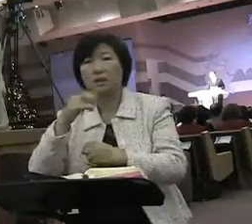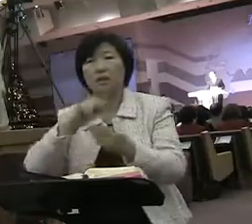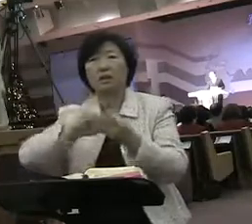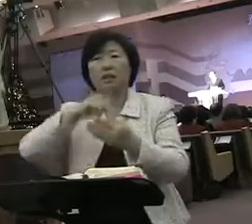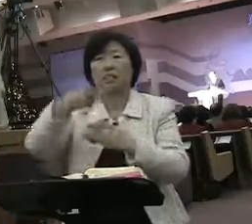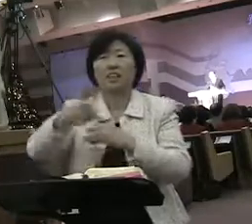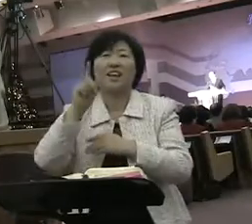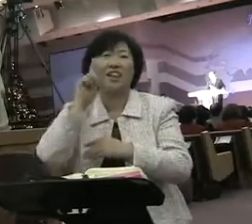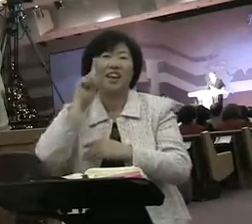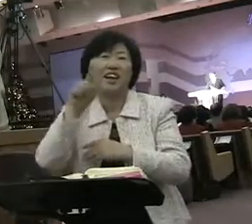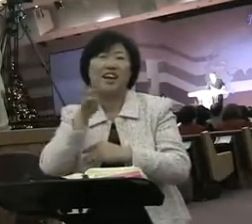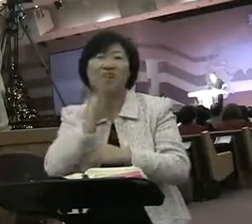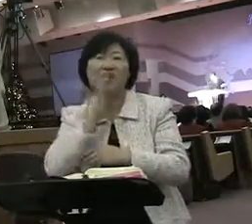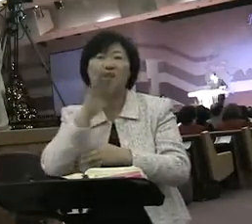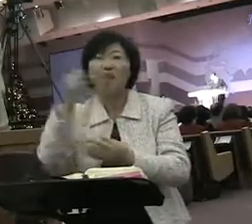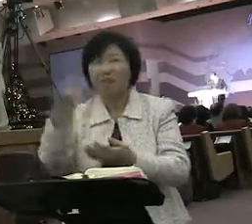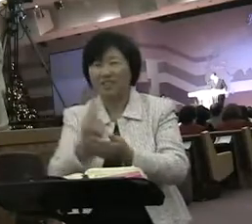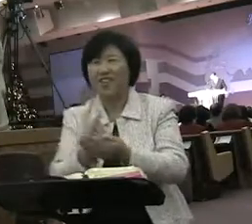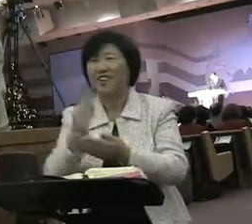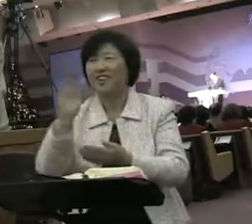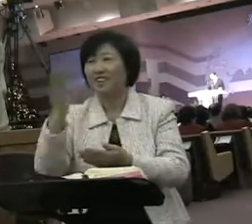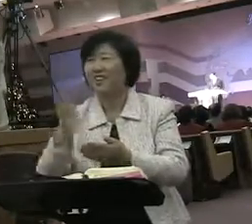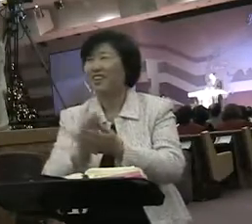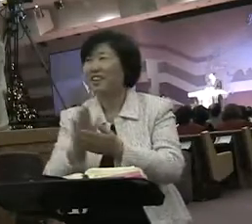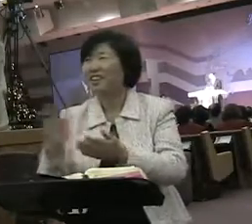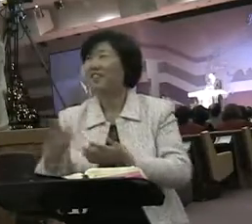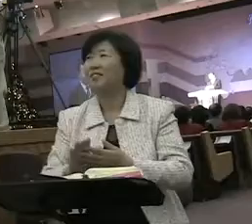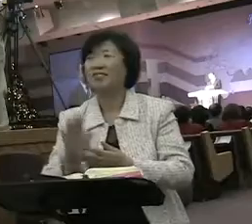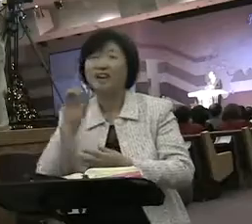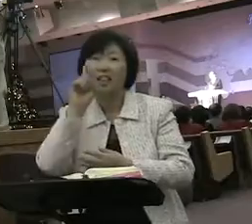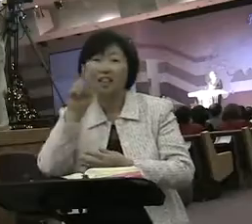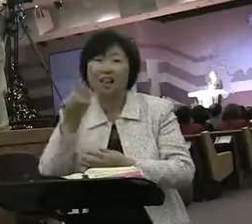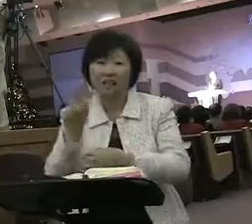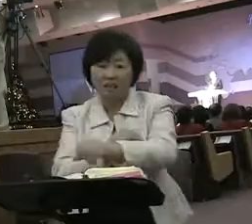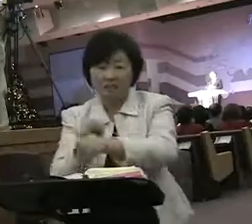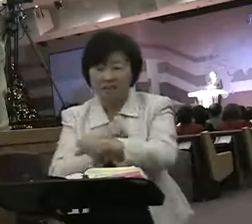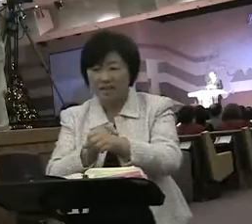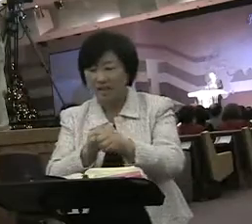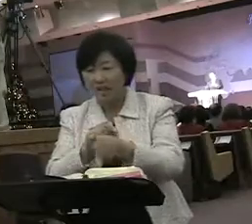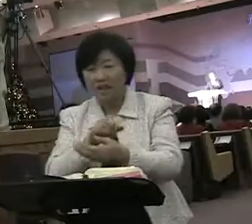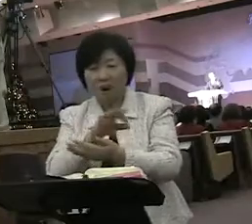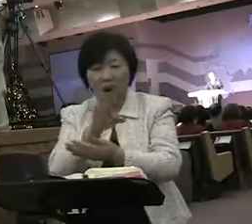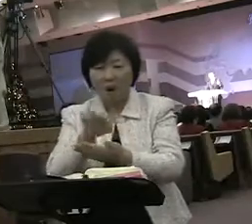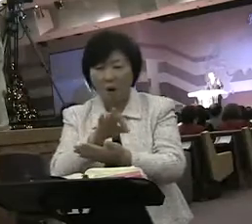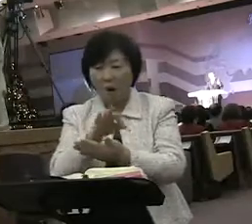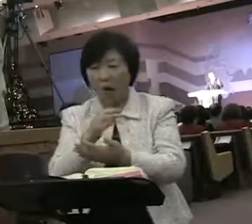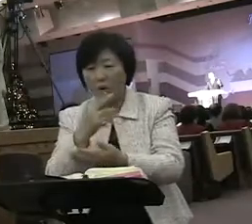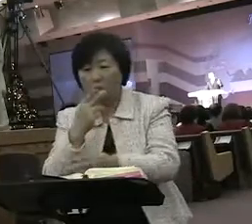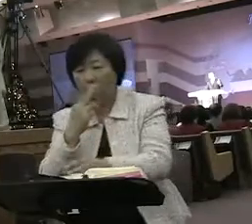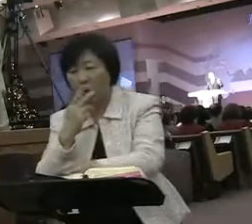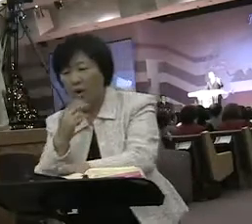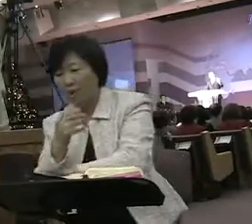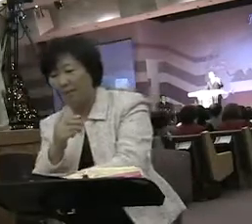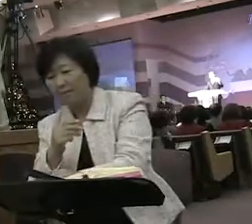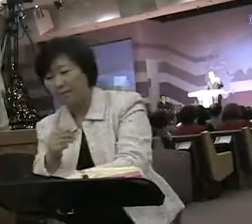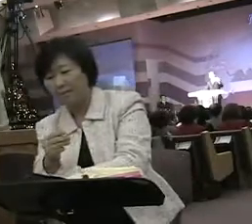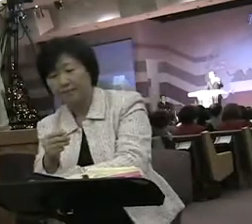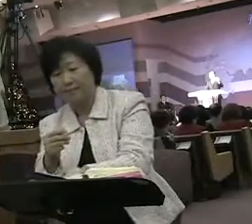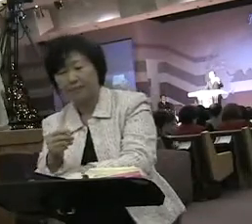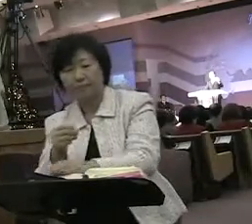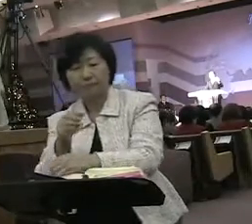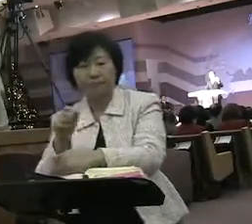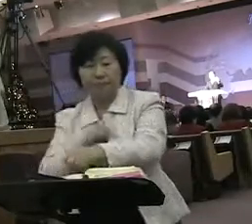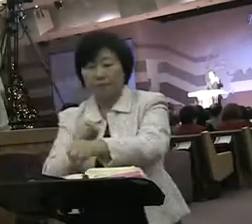수 있습니다. 꼭 오셔야 됩니다. 그리고 내일 특별히 그 성탄 헌금으로 특별히 그 감사